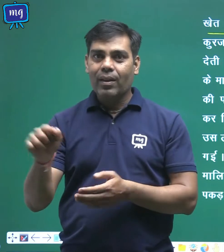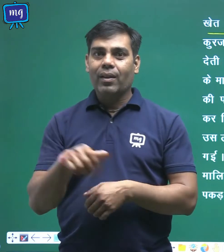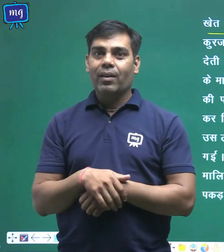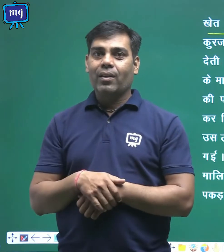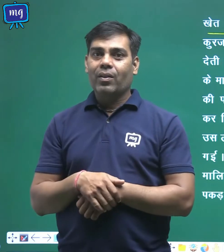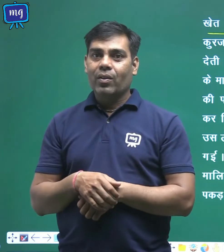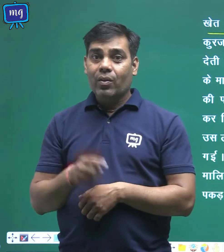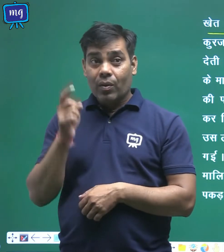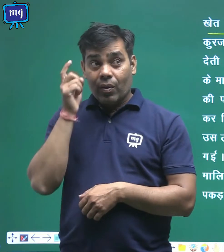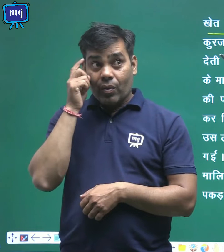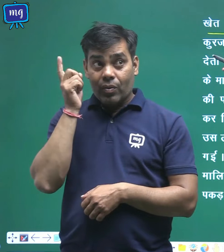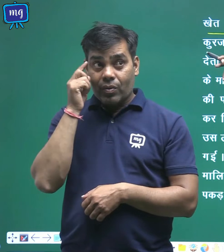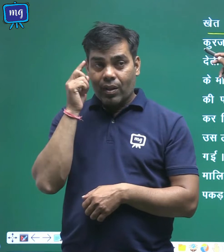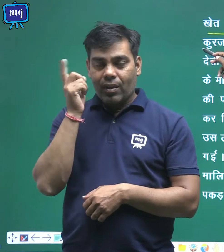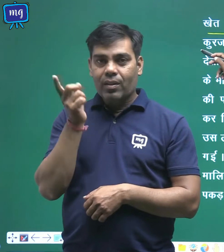सोचा कि